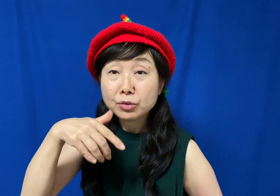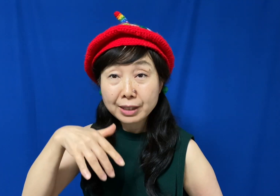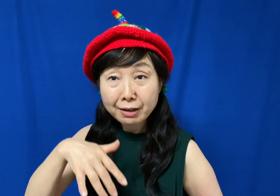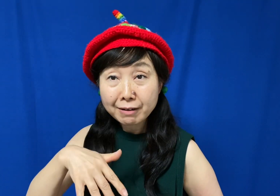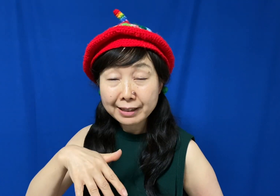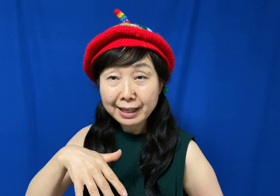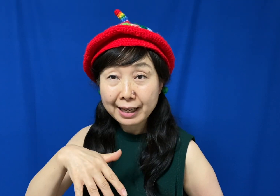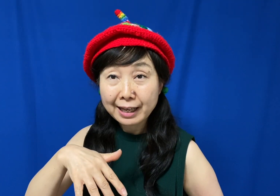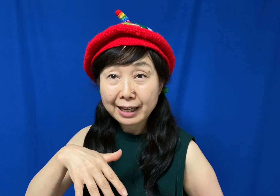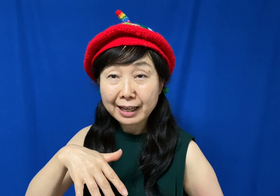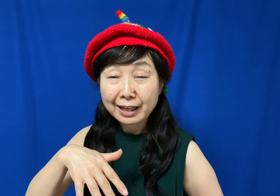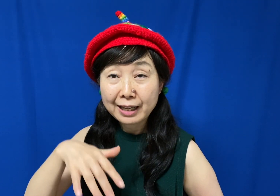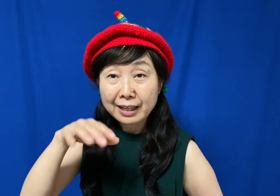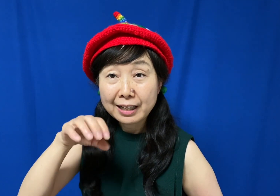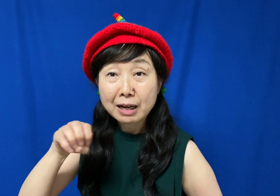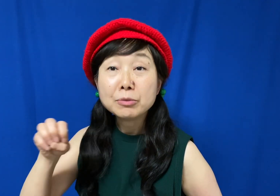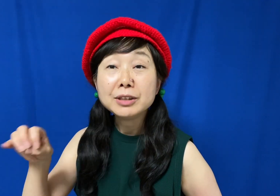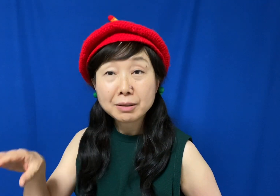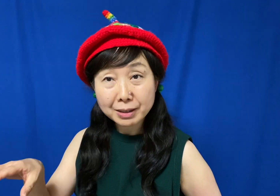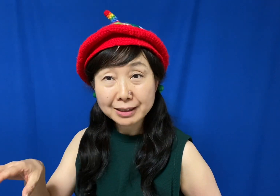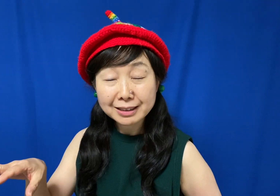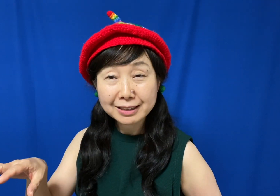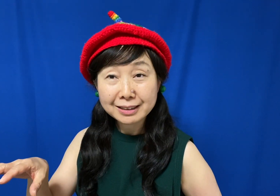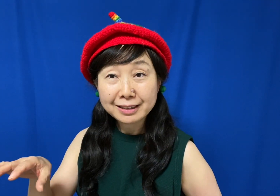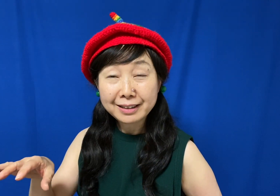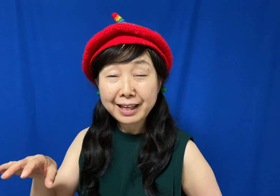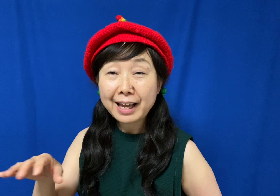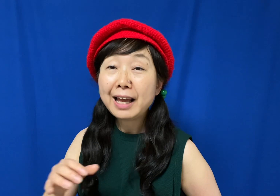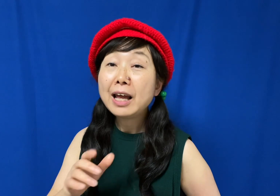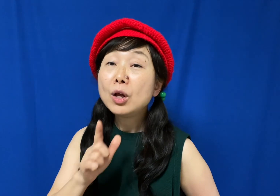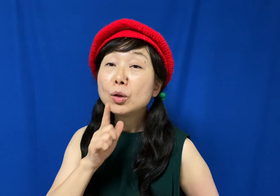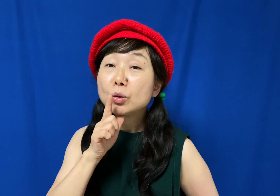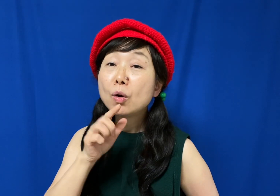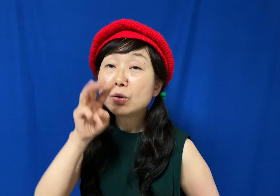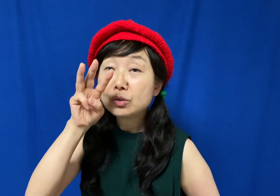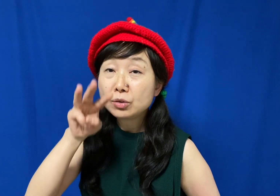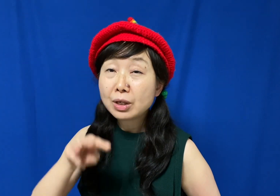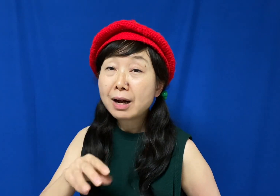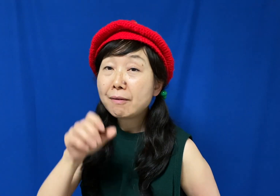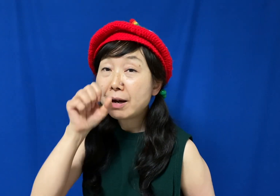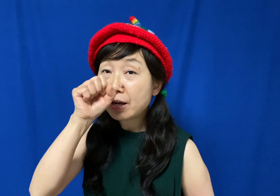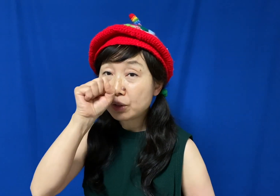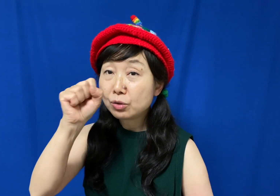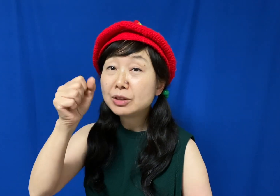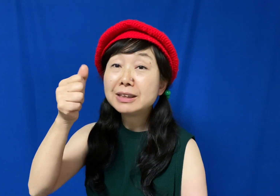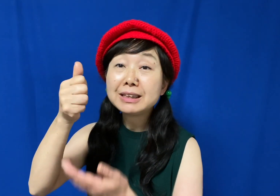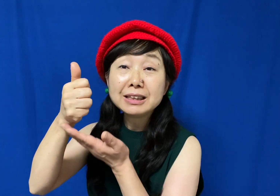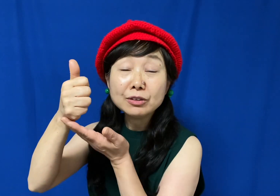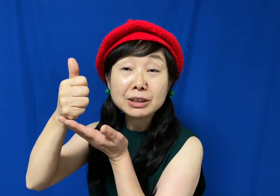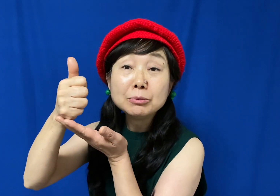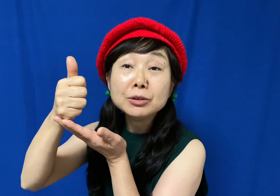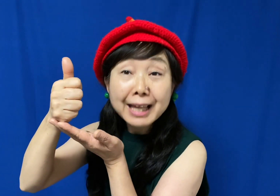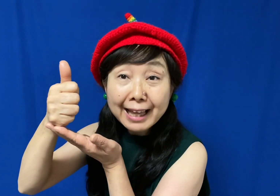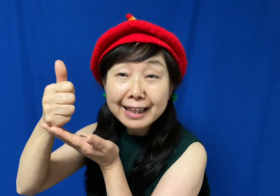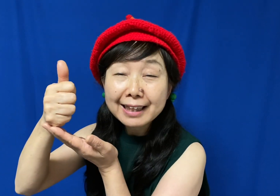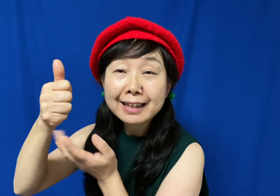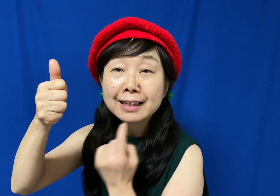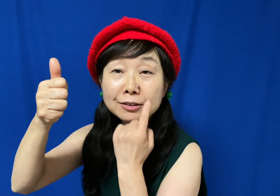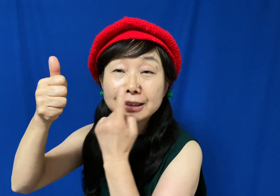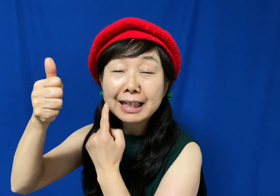胸はね、省いてます。ね、徳川よし、よし胸、口だけ